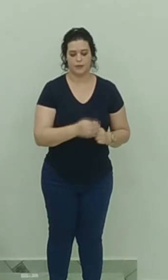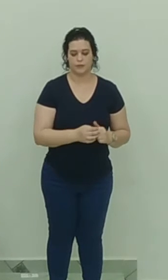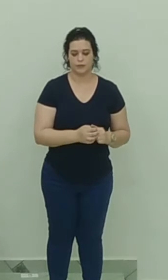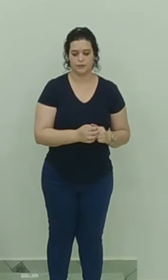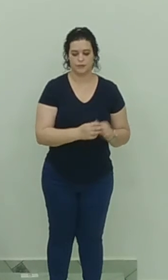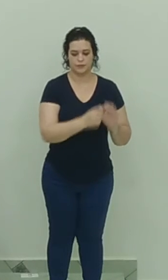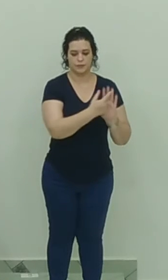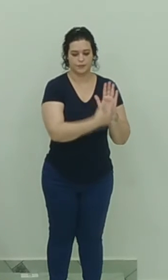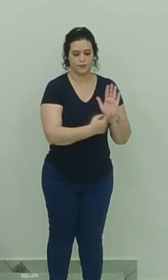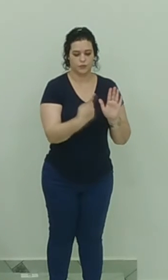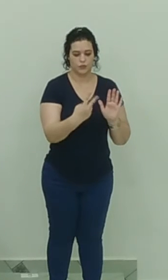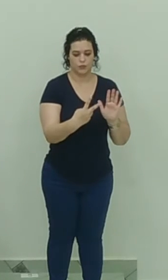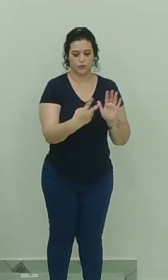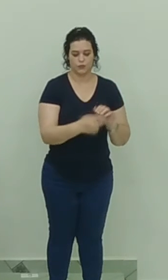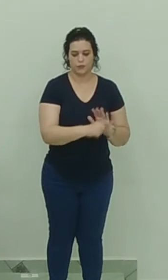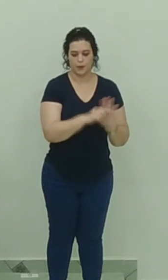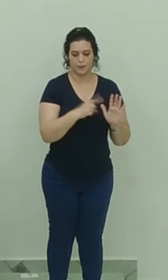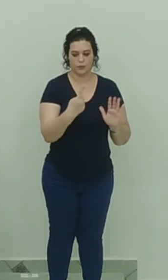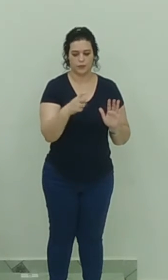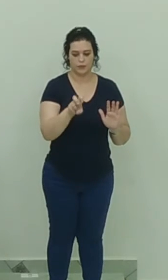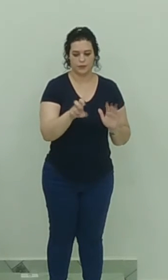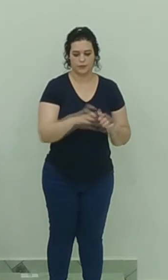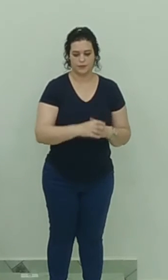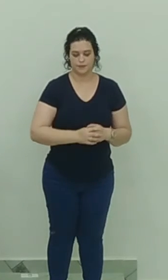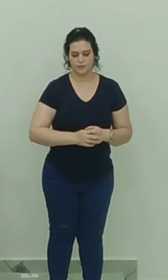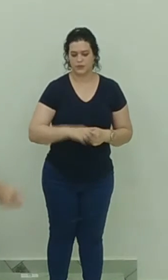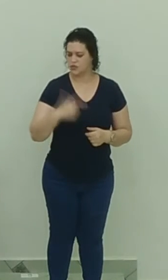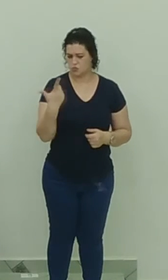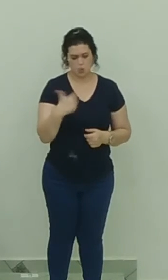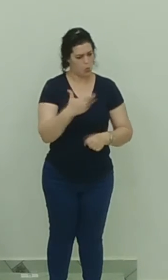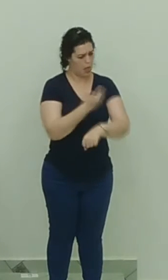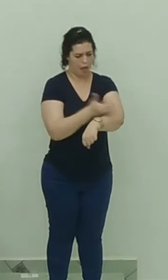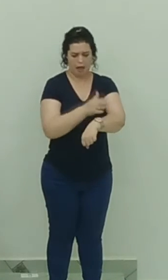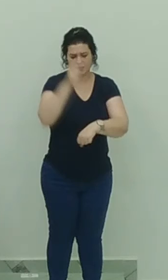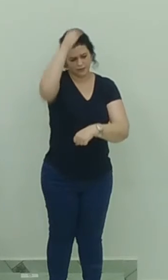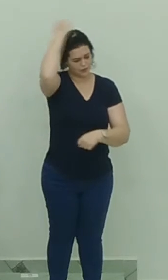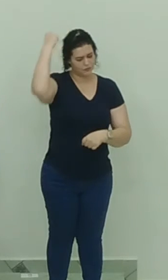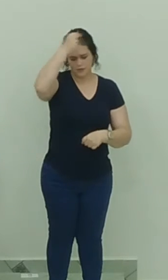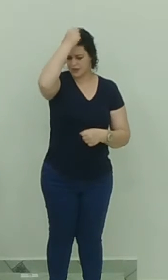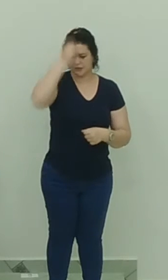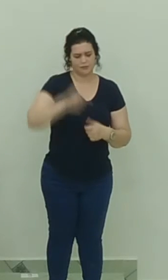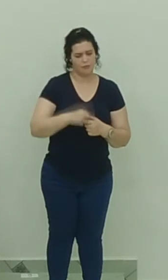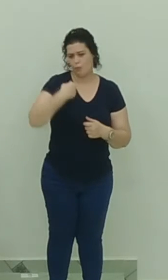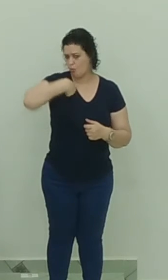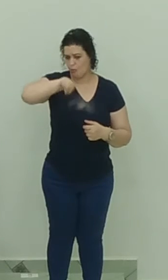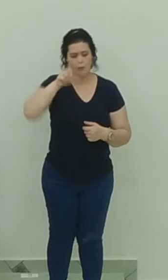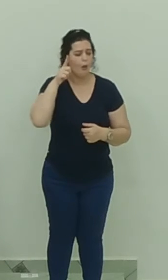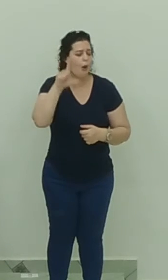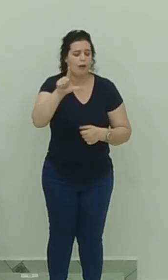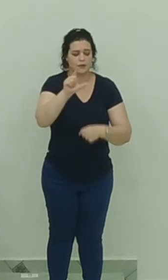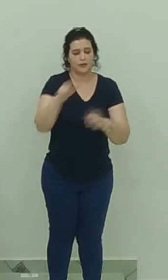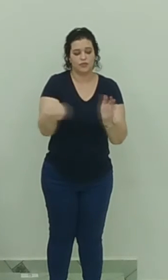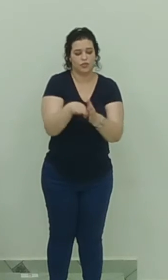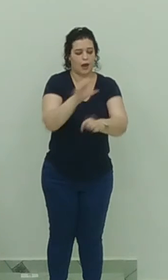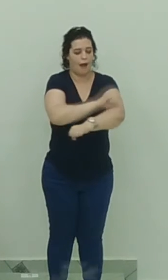Sem santificação, o povo não está aí na terra prometida, sem sacerdote, sem consagração. E